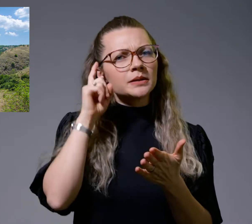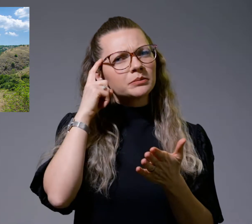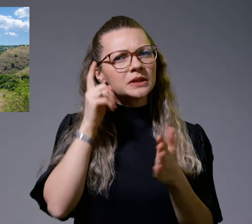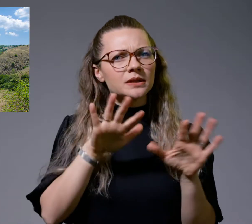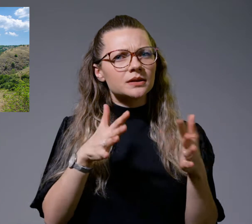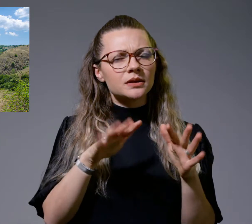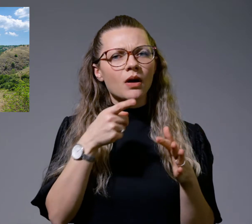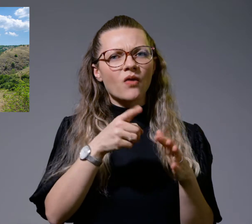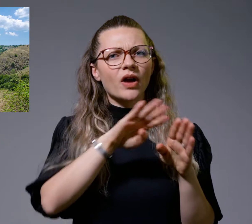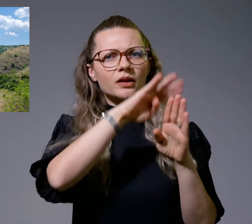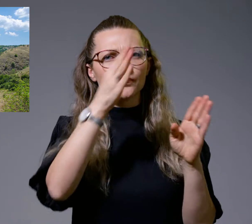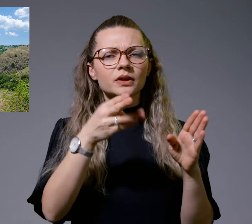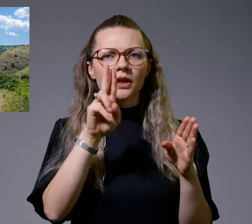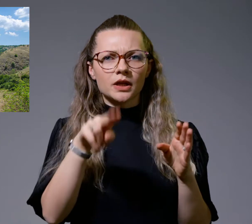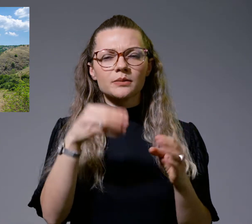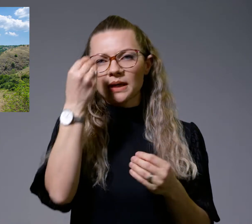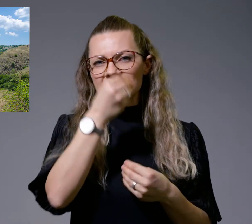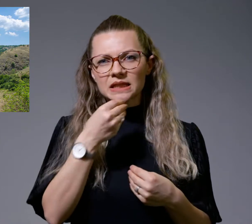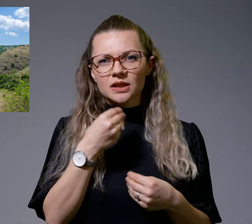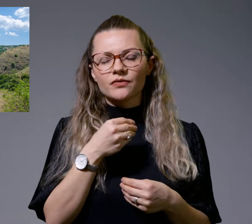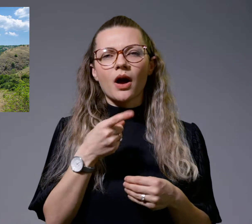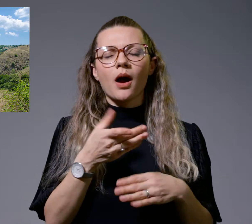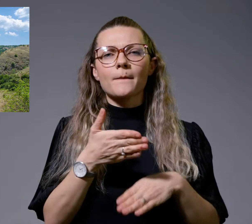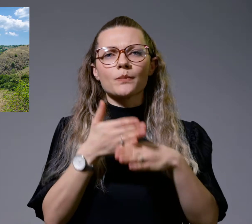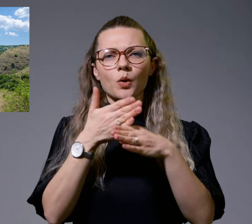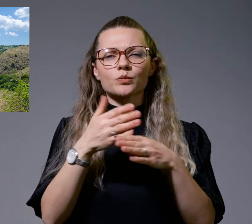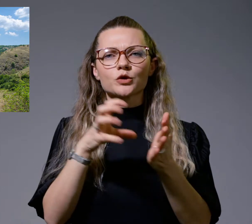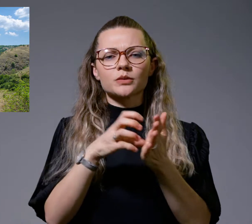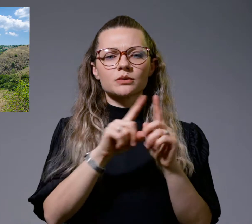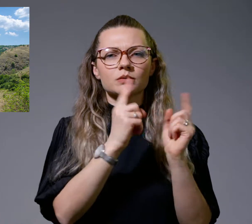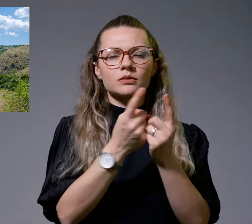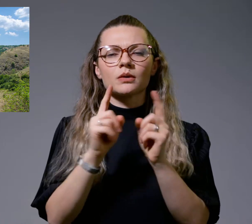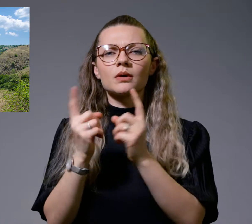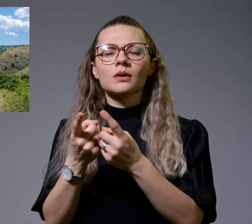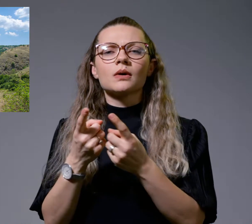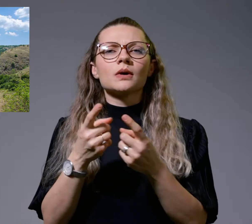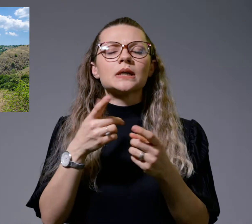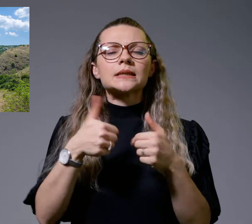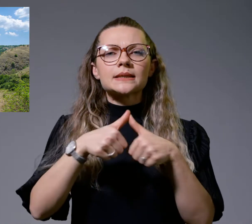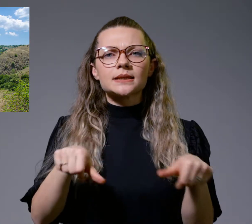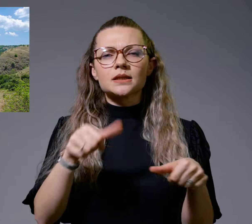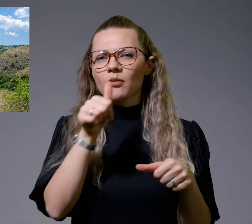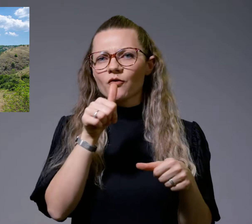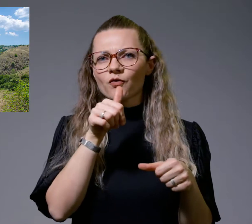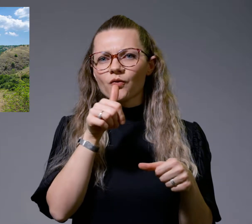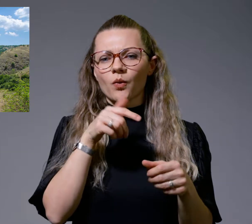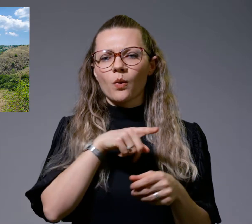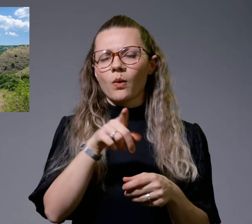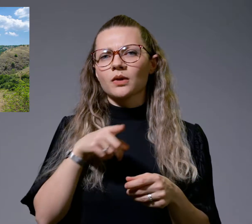во тврдината имало црква, помошни објекти и систем за снабдување со вода. Пешта со